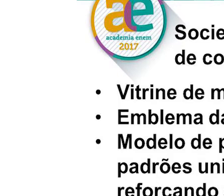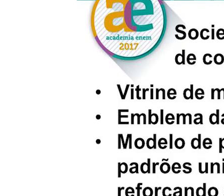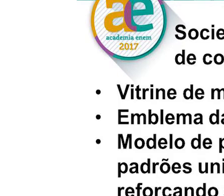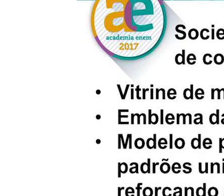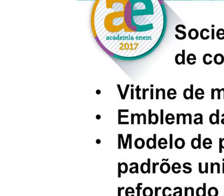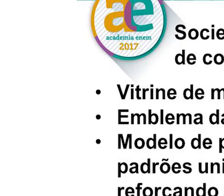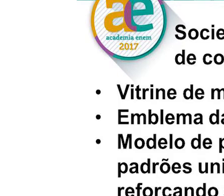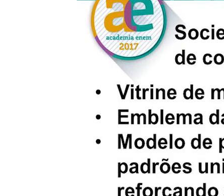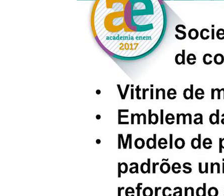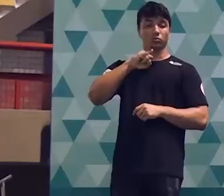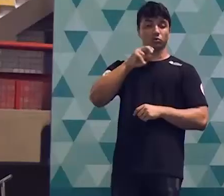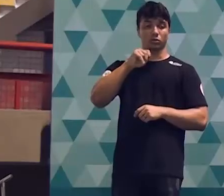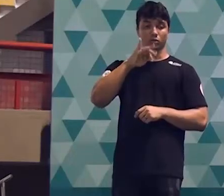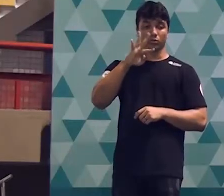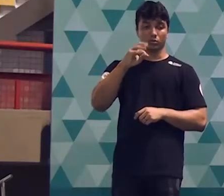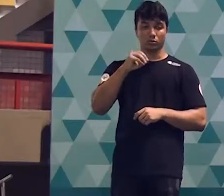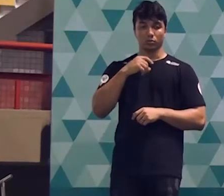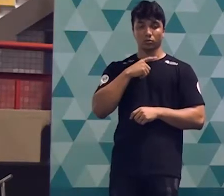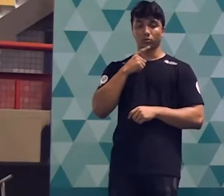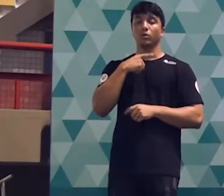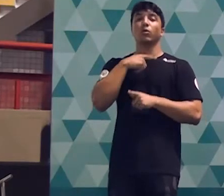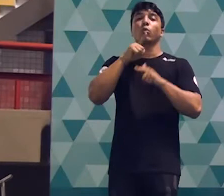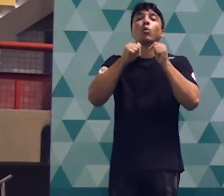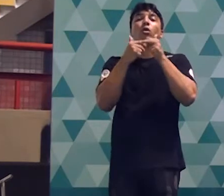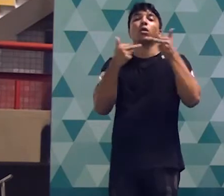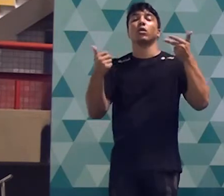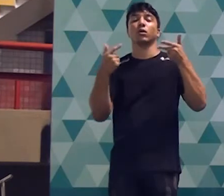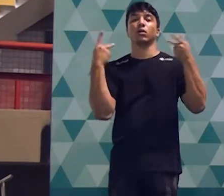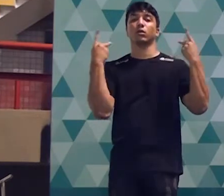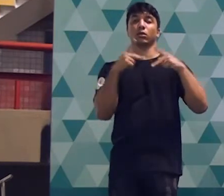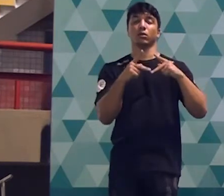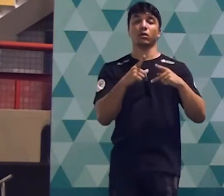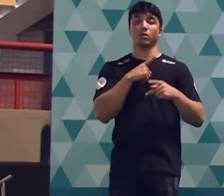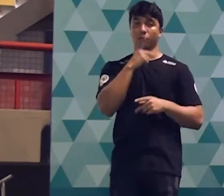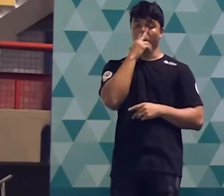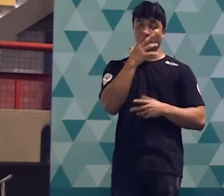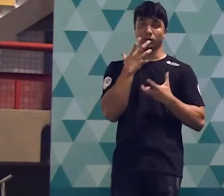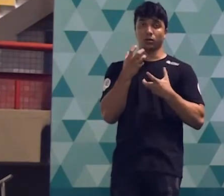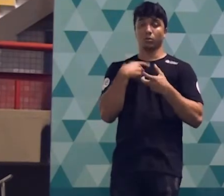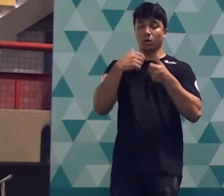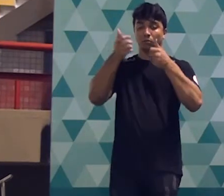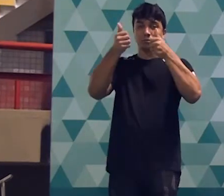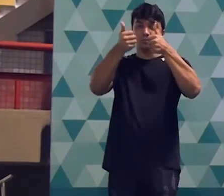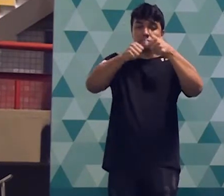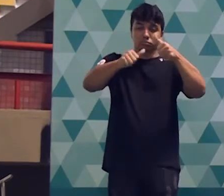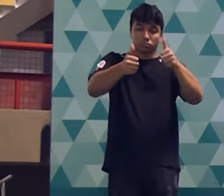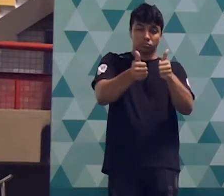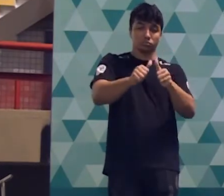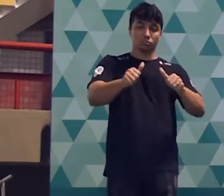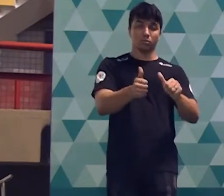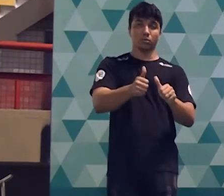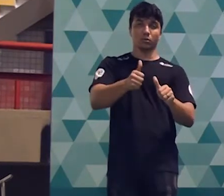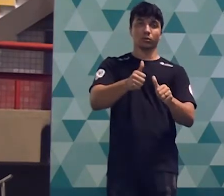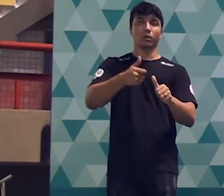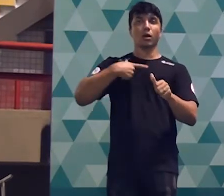professor? É quando você se considera um objeto, uma coisa que você tem que modelar. Gente, você é um ser humano, você é uma pessoa que